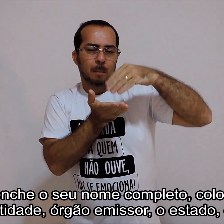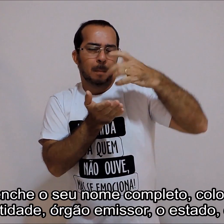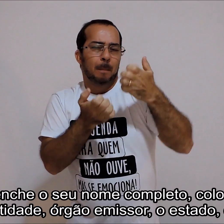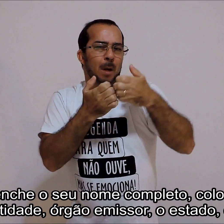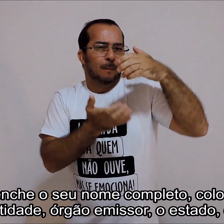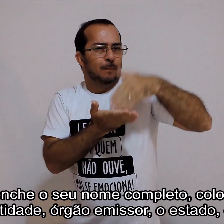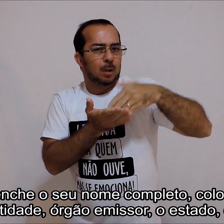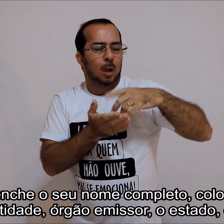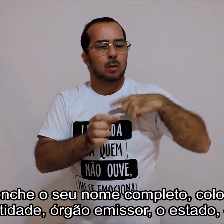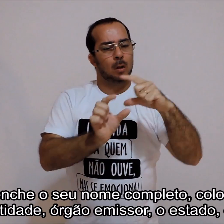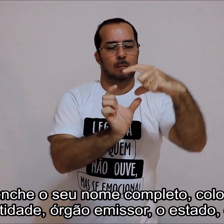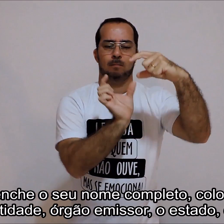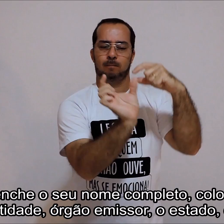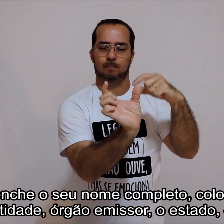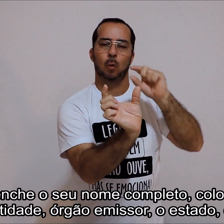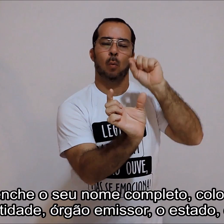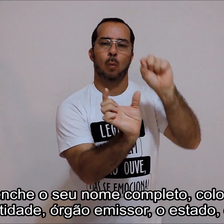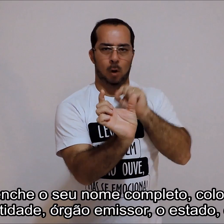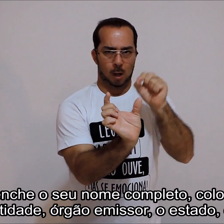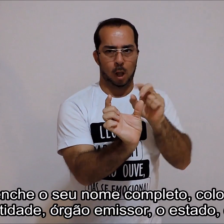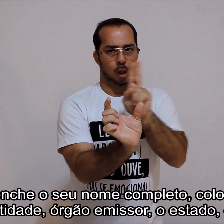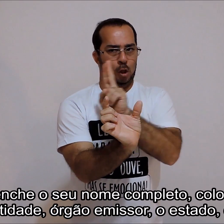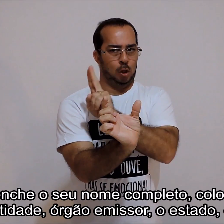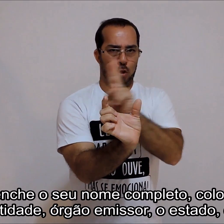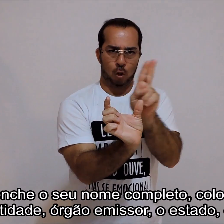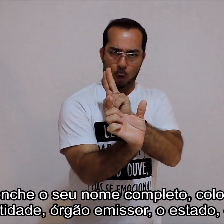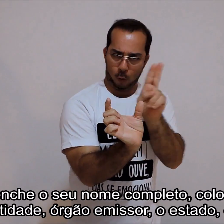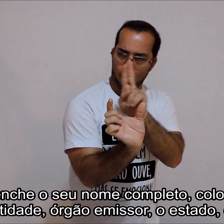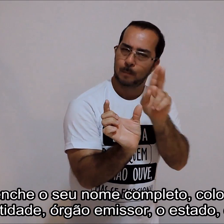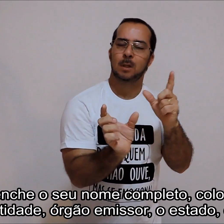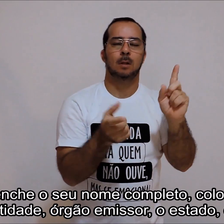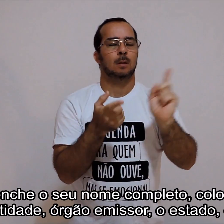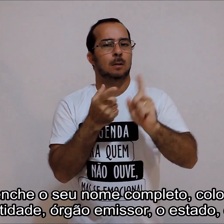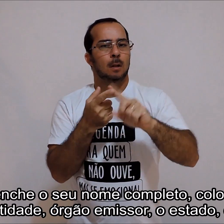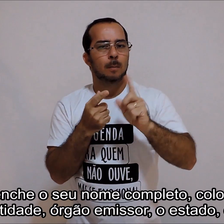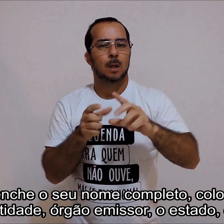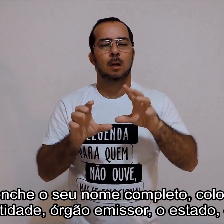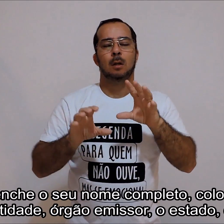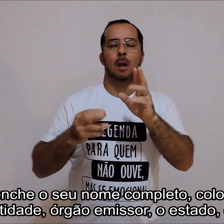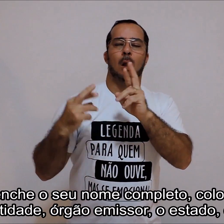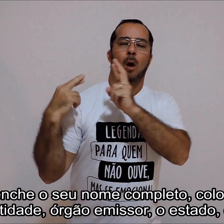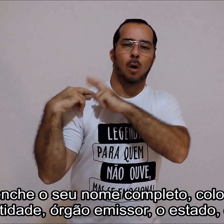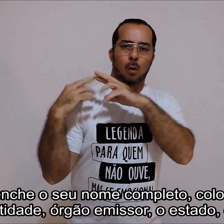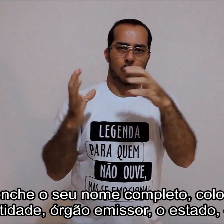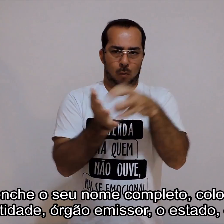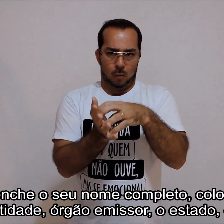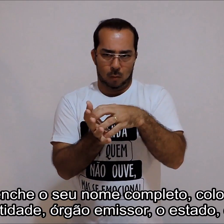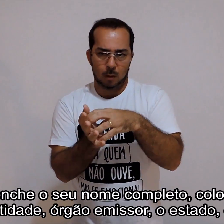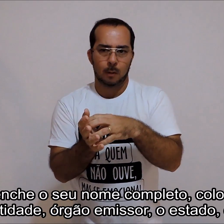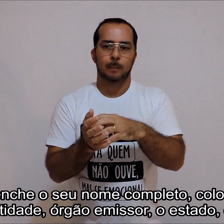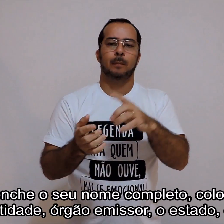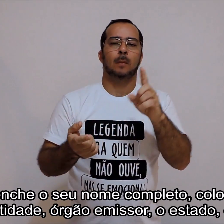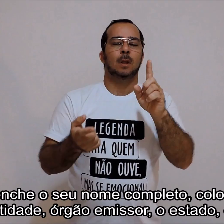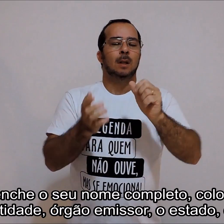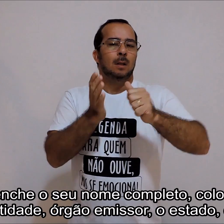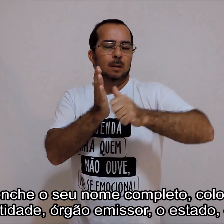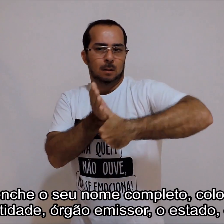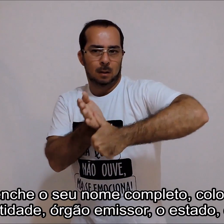Preenche o seu nome completo. Coloque sua identidade, órgão emissor, o estado, o e